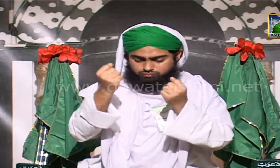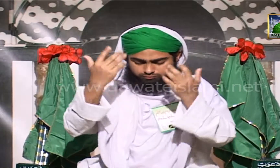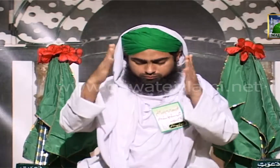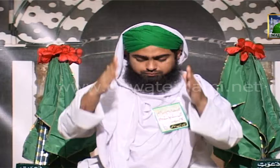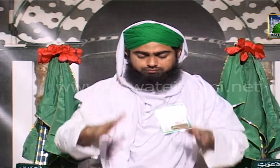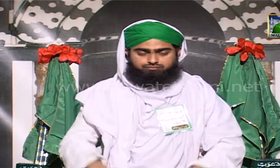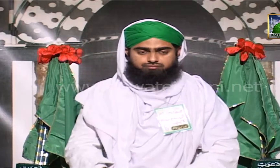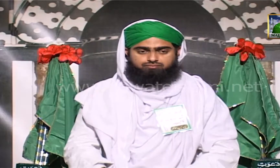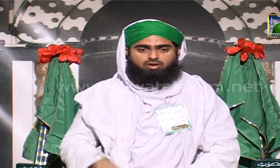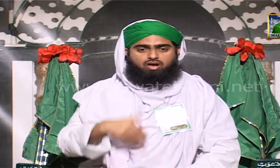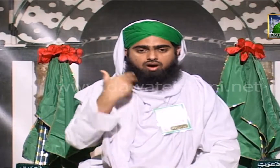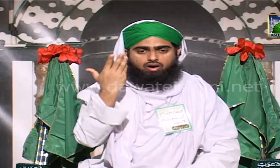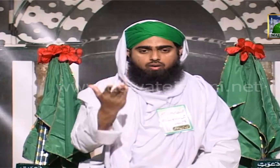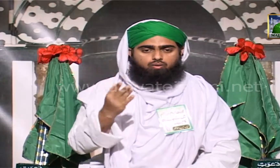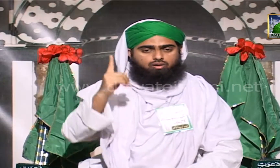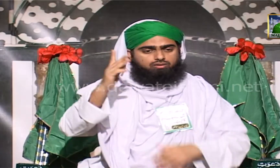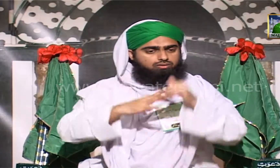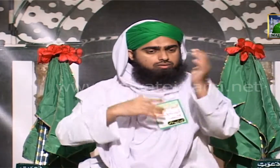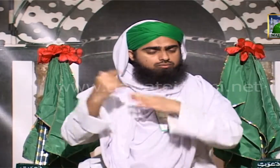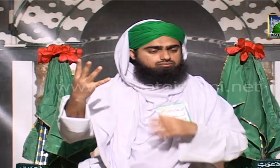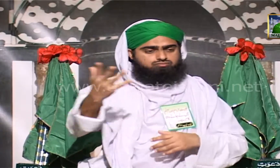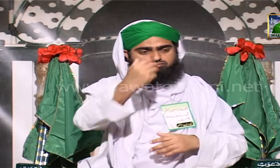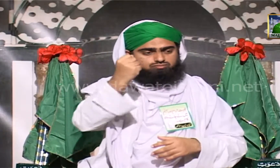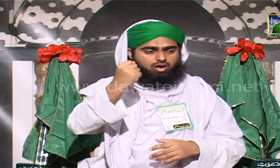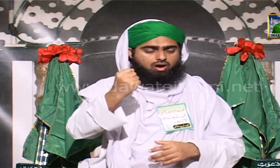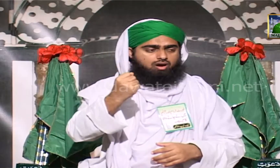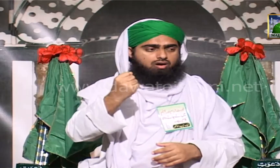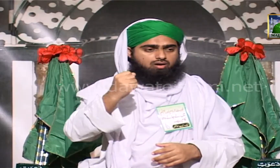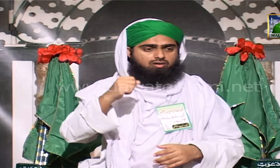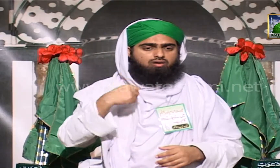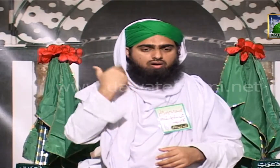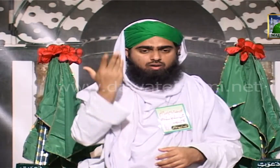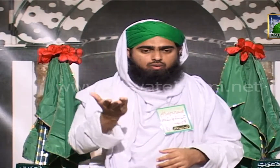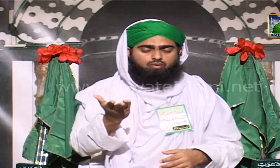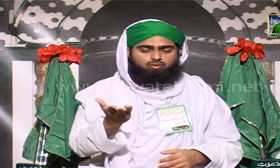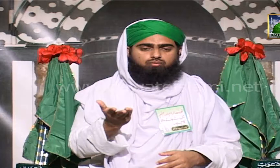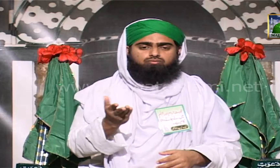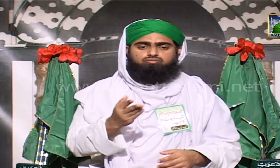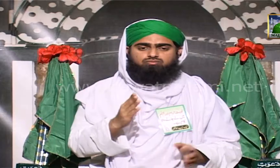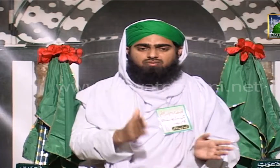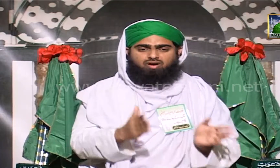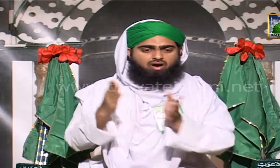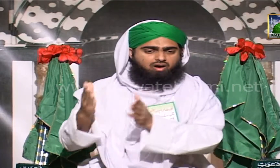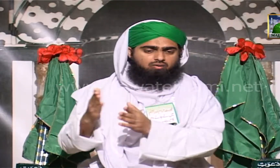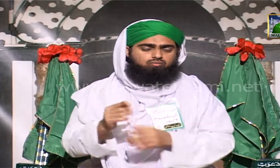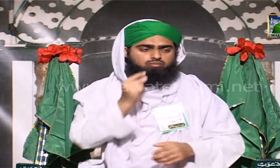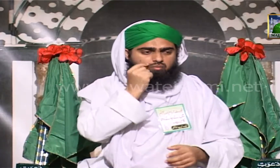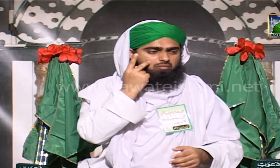نہیں، اور اللہ عز و جل کے سوا کسی اور کو مردہ زندہ کرنے والا تسلیم کریں تو اس سے ہمارے ایمان پر